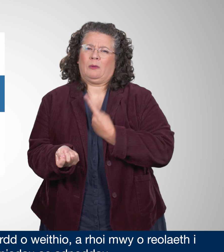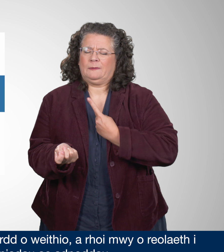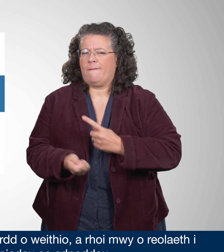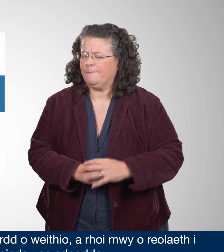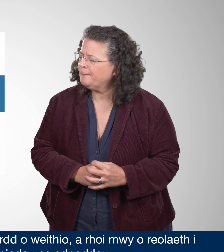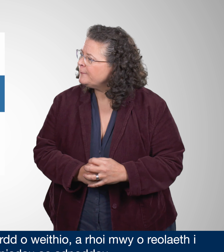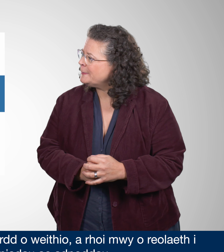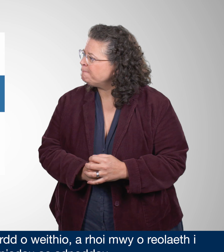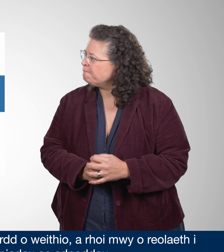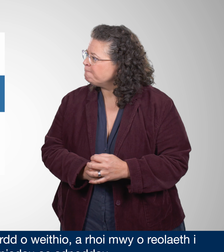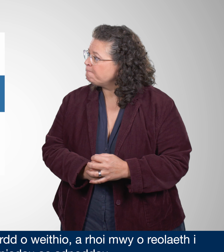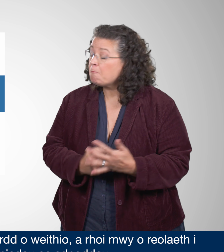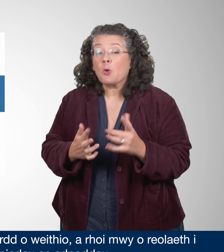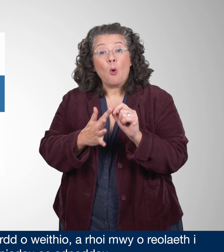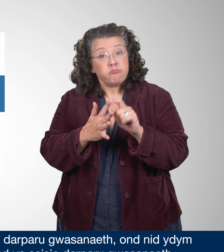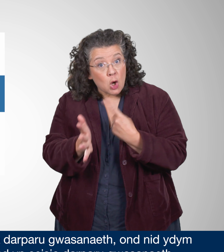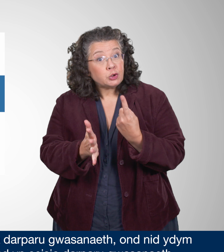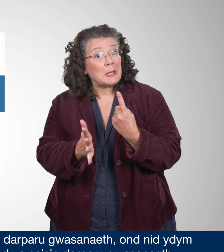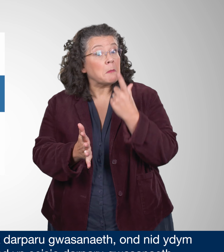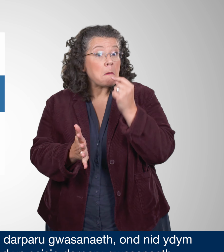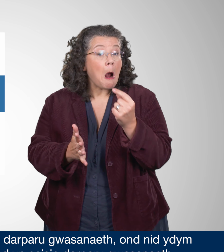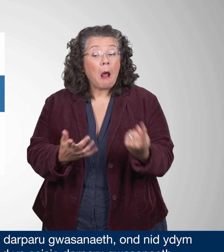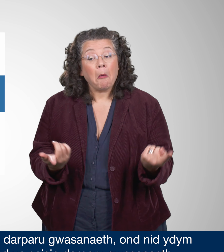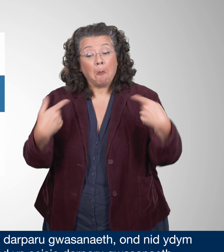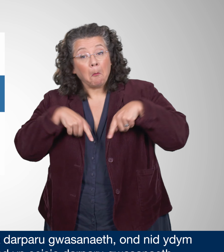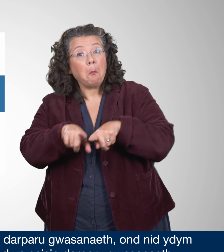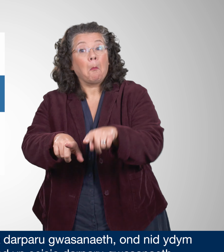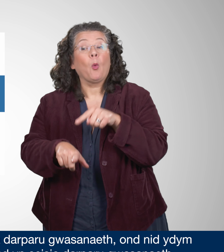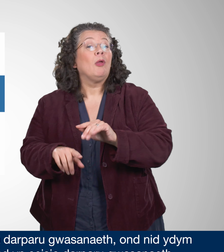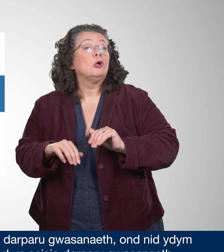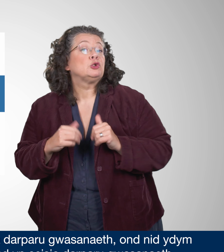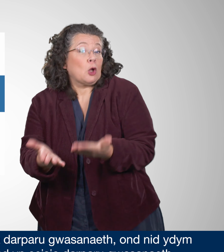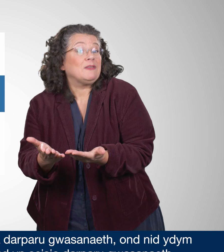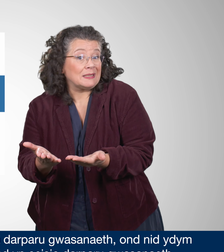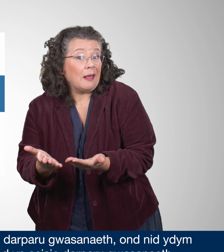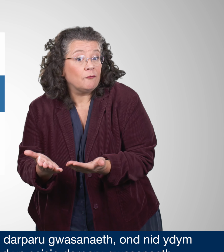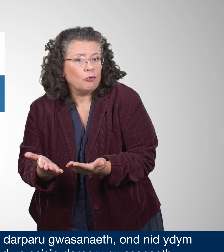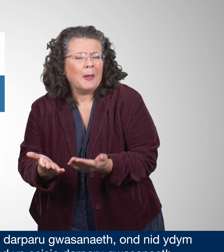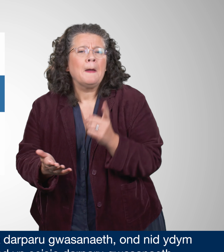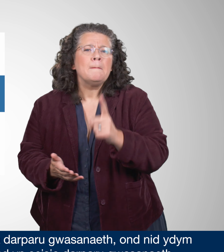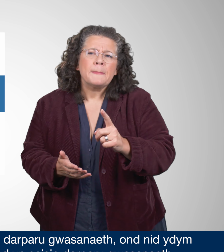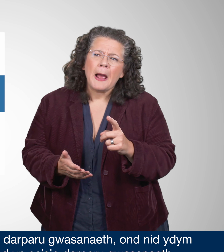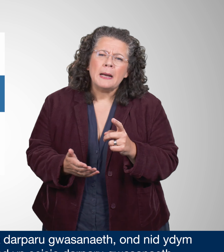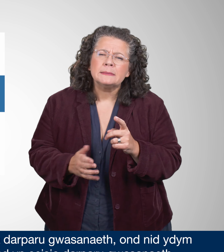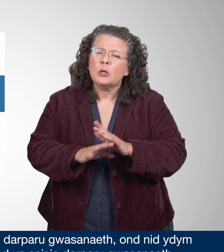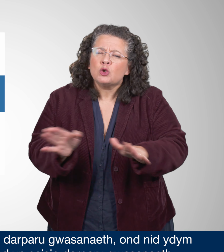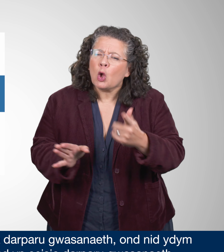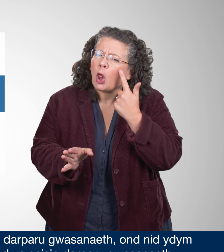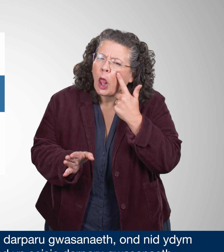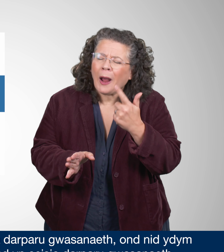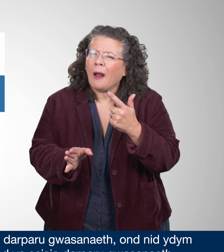Gall prosiectau wneud hyn ochr yn ochr a